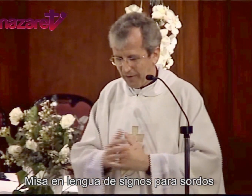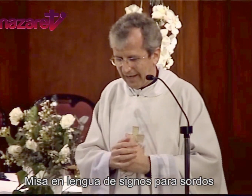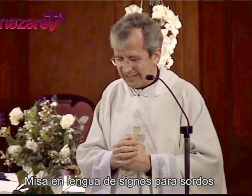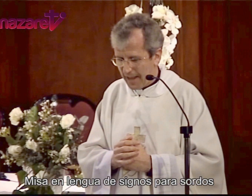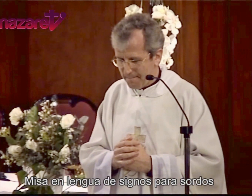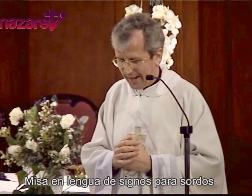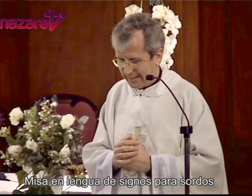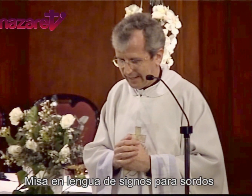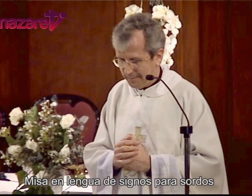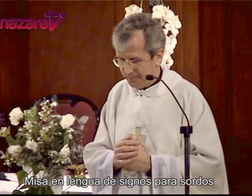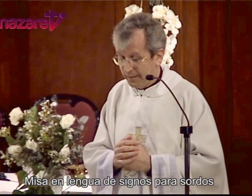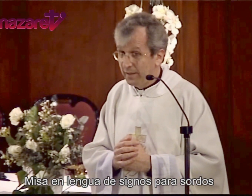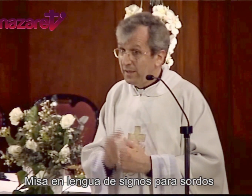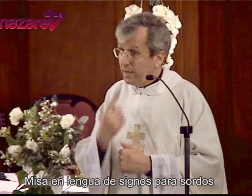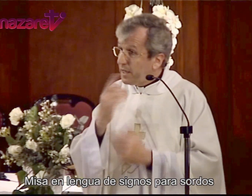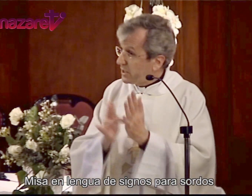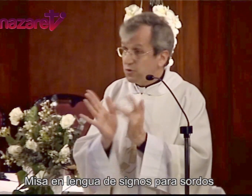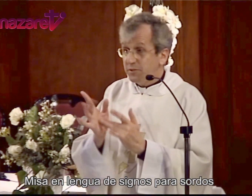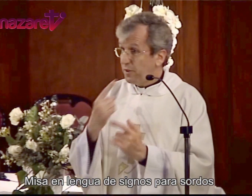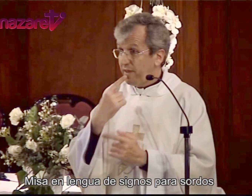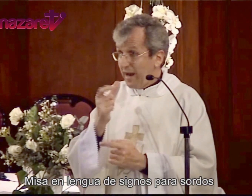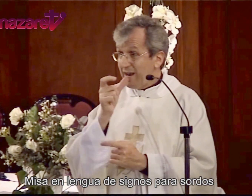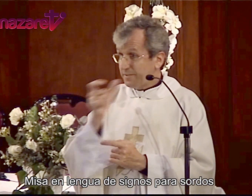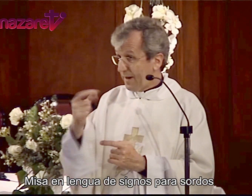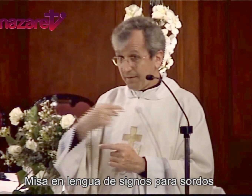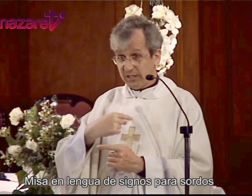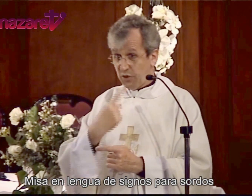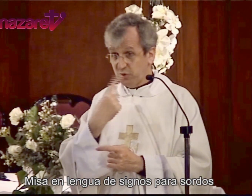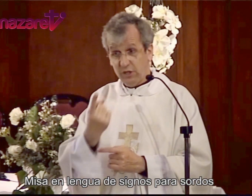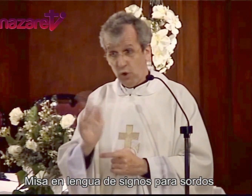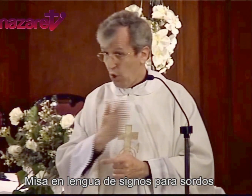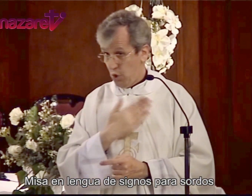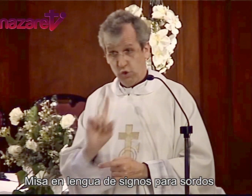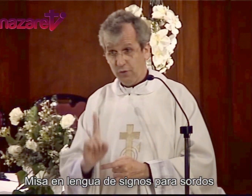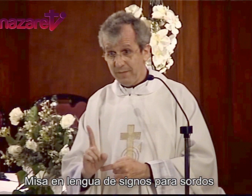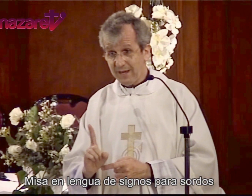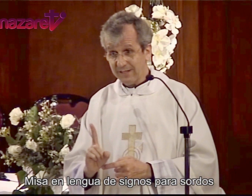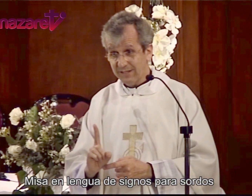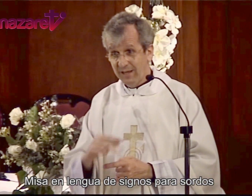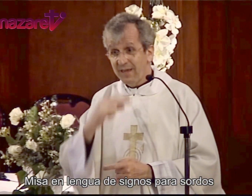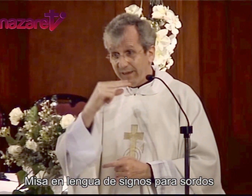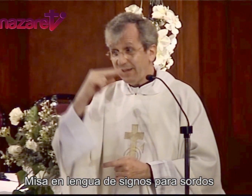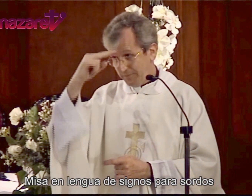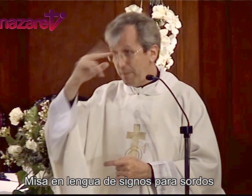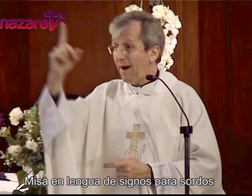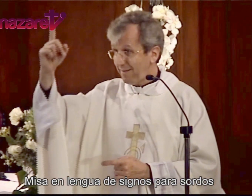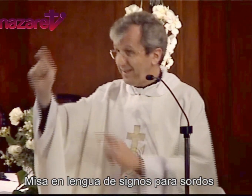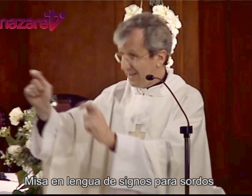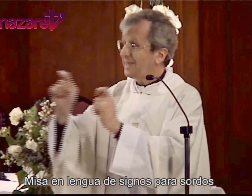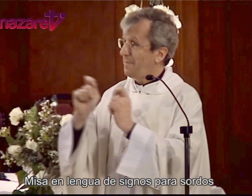ponerlas En práctica Y Jesús mismo dice Las palabras Que yo os digo No son mías Es mi padre Que